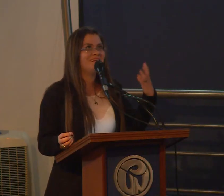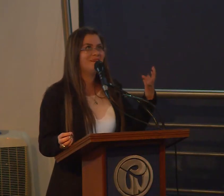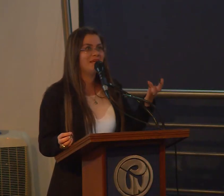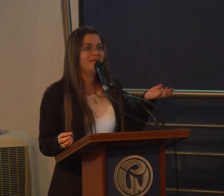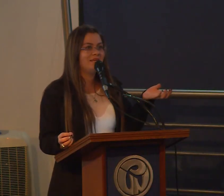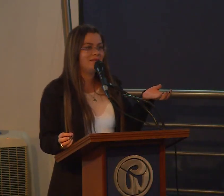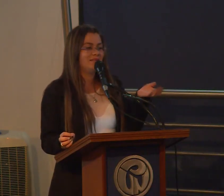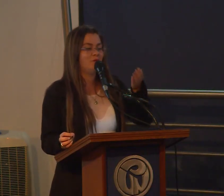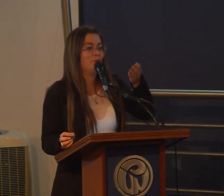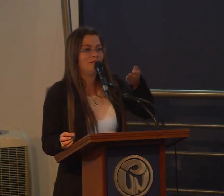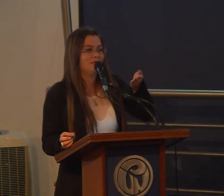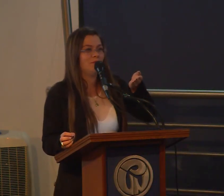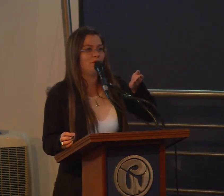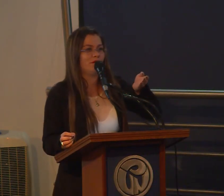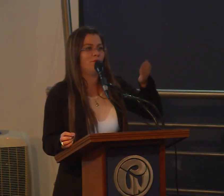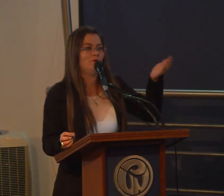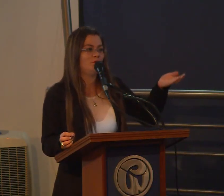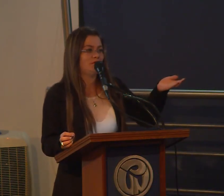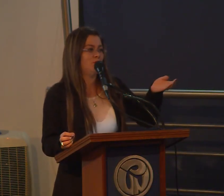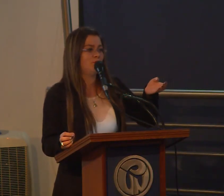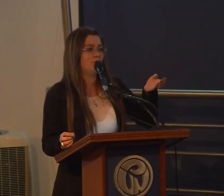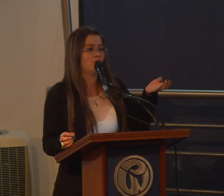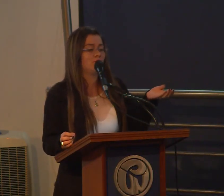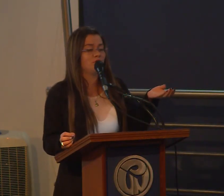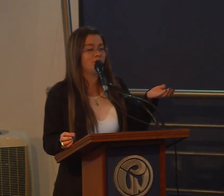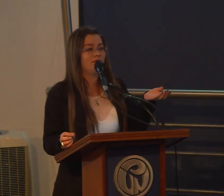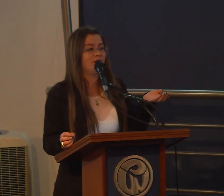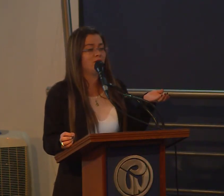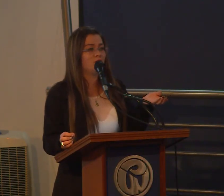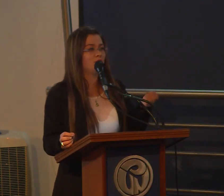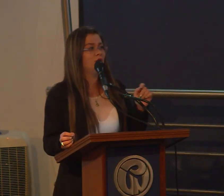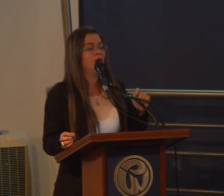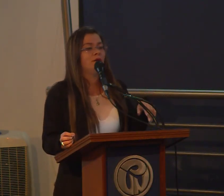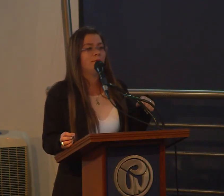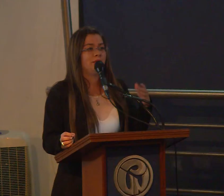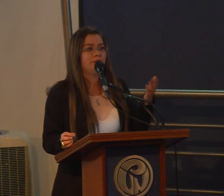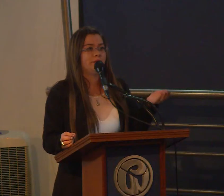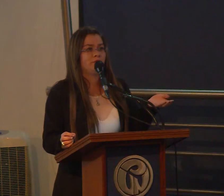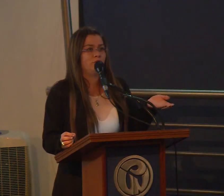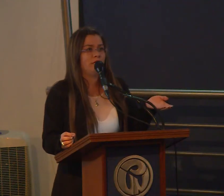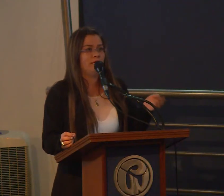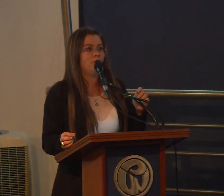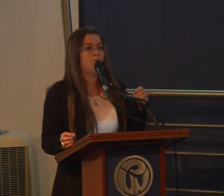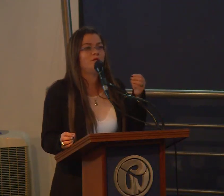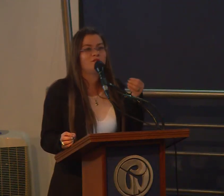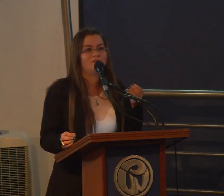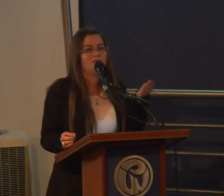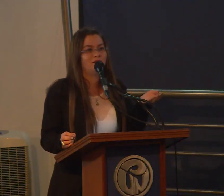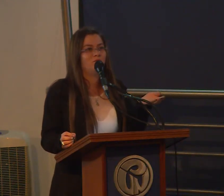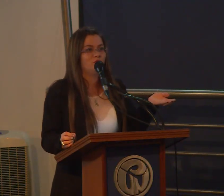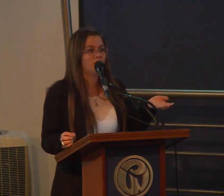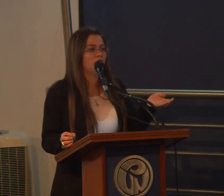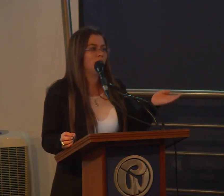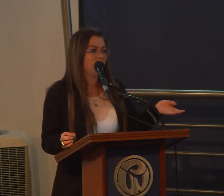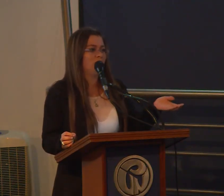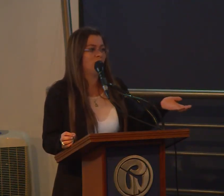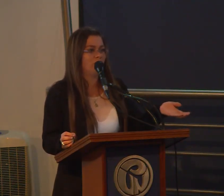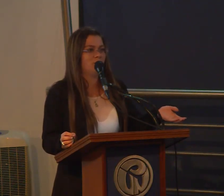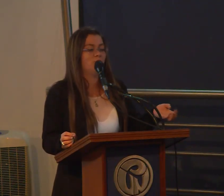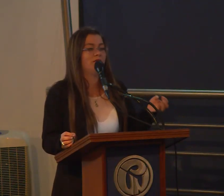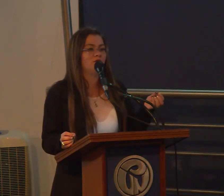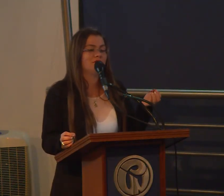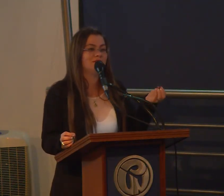podían elegir entre un pincel, por ejemplo, o espuma. Muchos no se sentían a gusto pintando con el dedo, pero sí se sentían muy a gusto